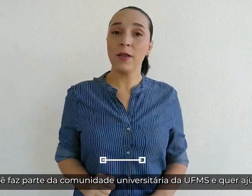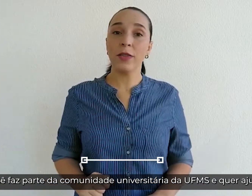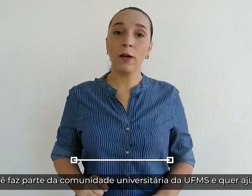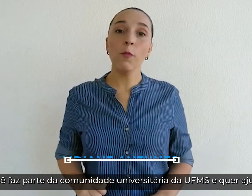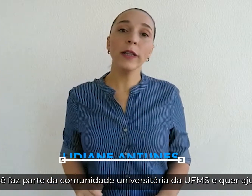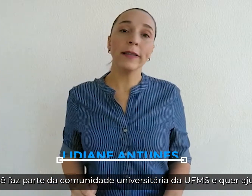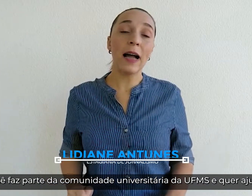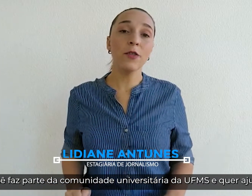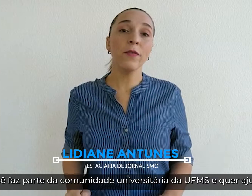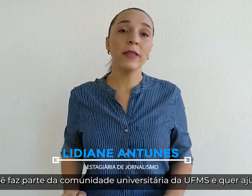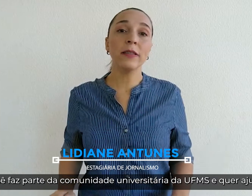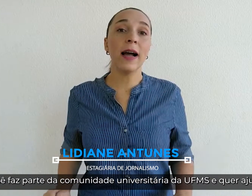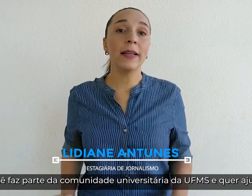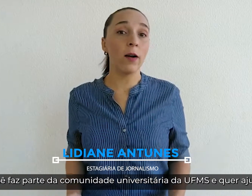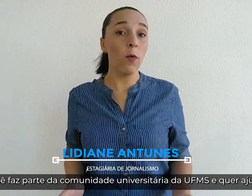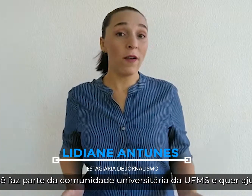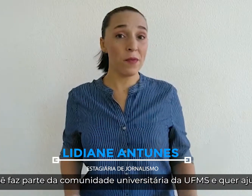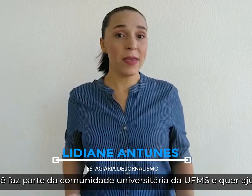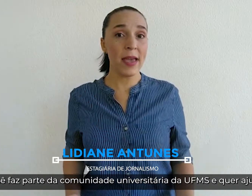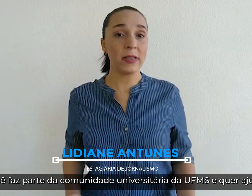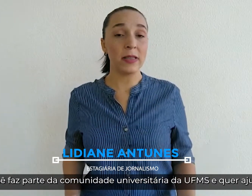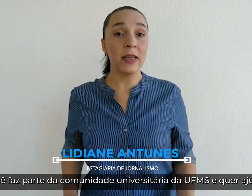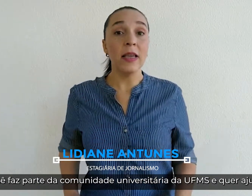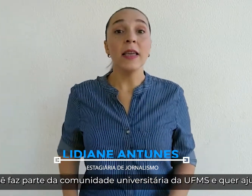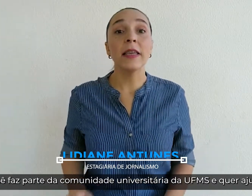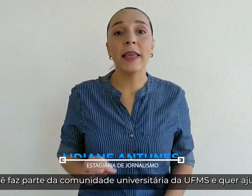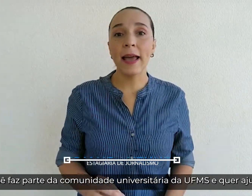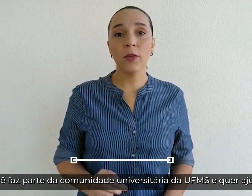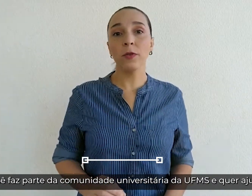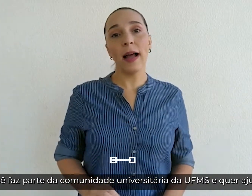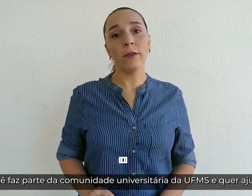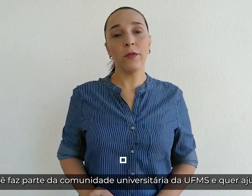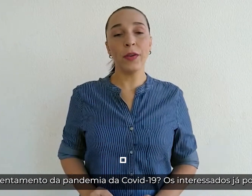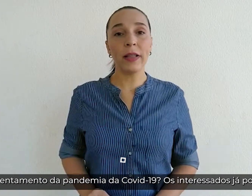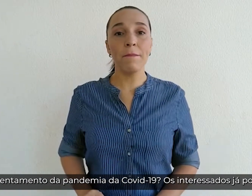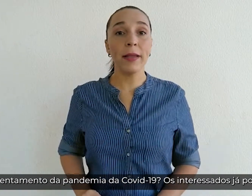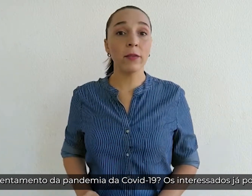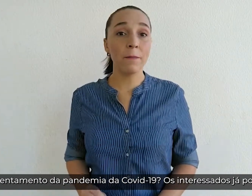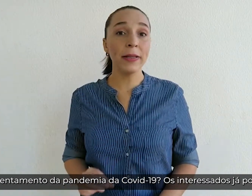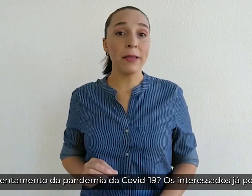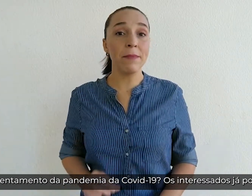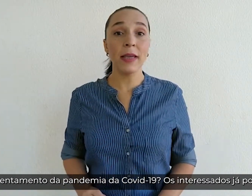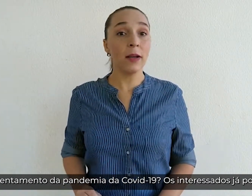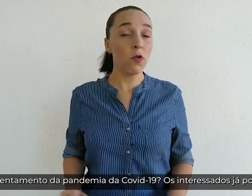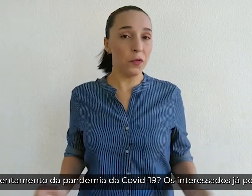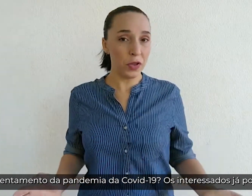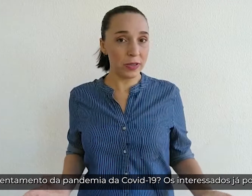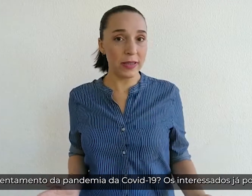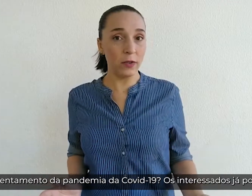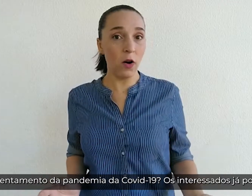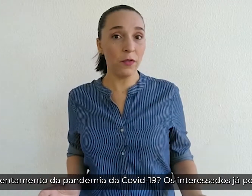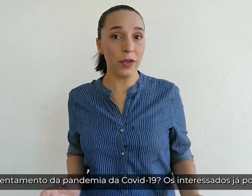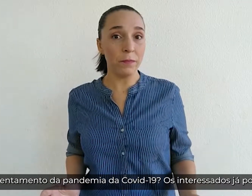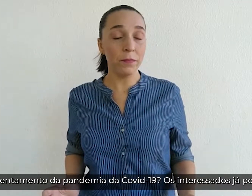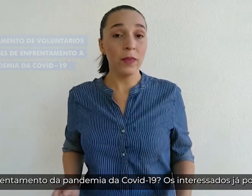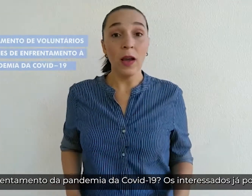parte da comunidade universitária da UFMS e quer ajudar no enfrentamento da pandemia da Covid-19?